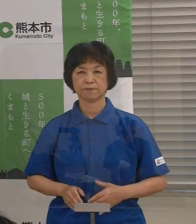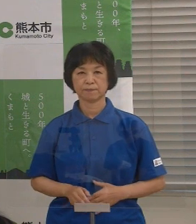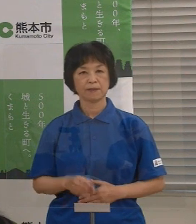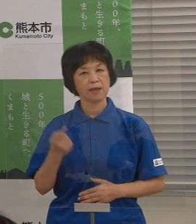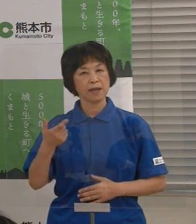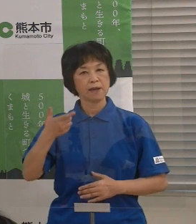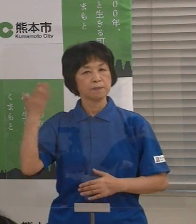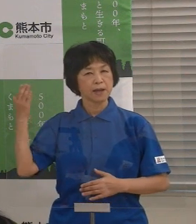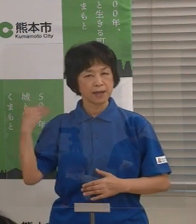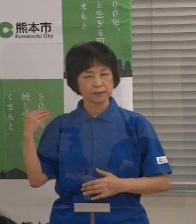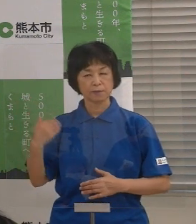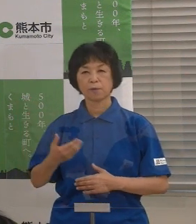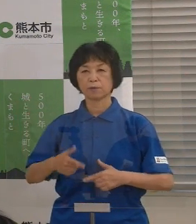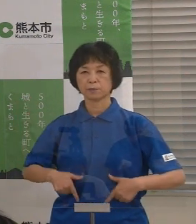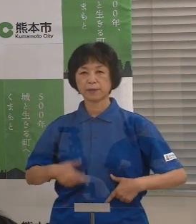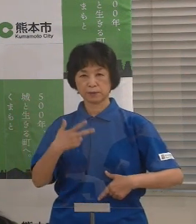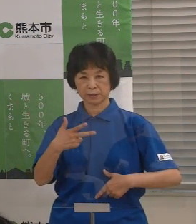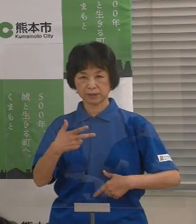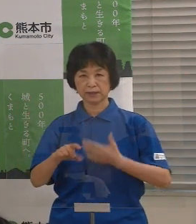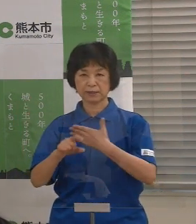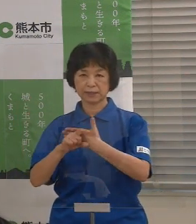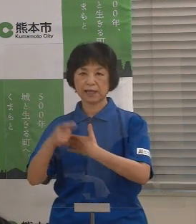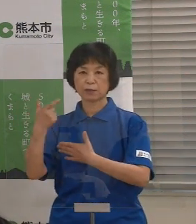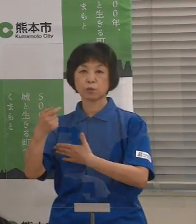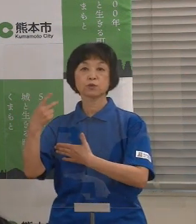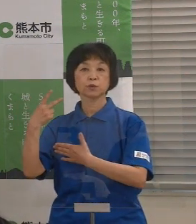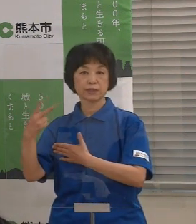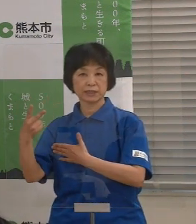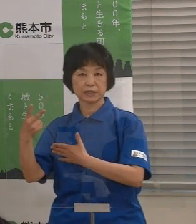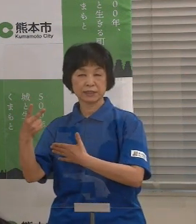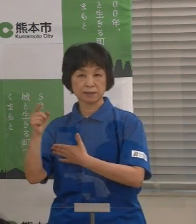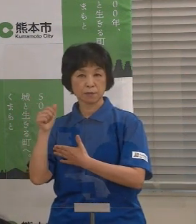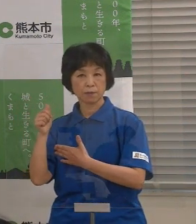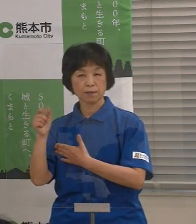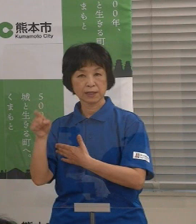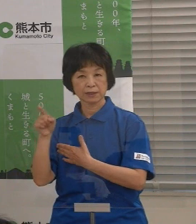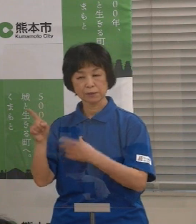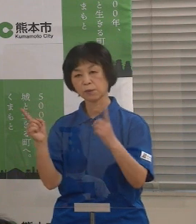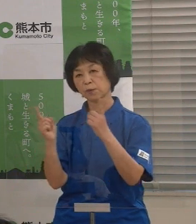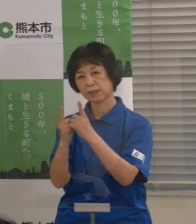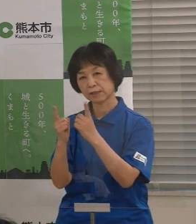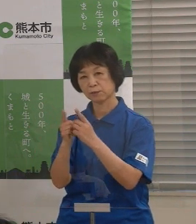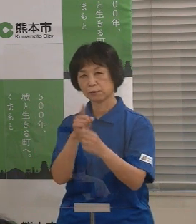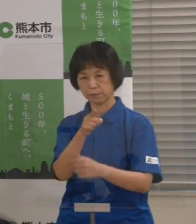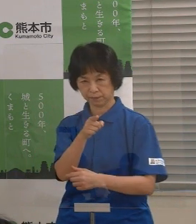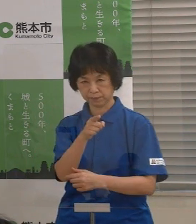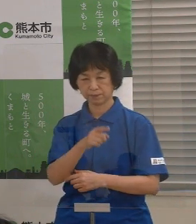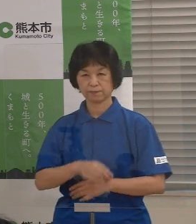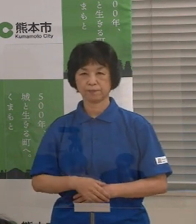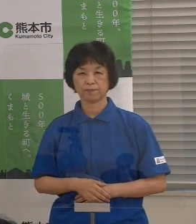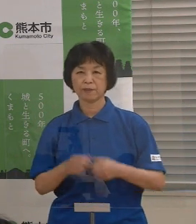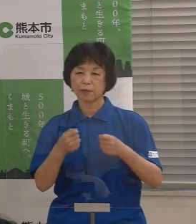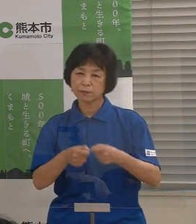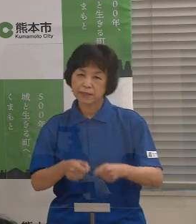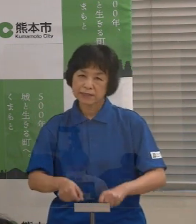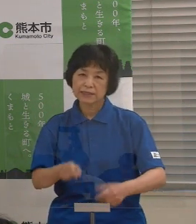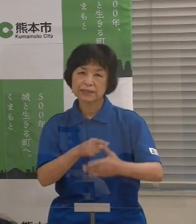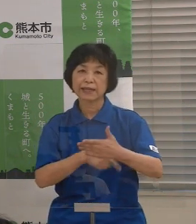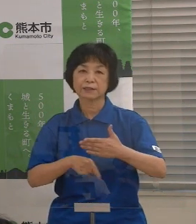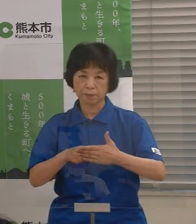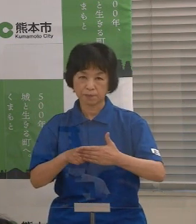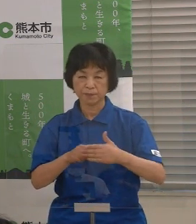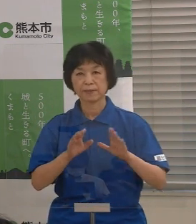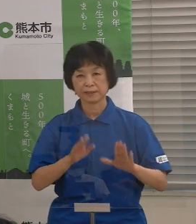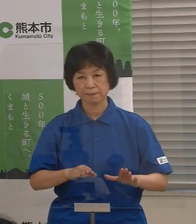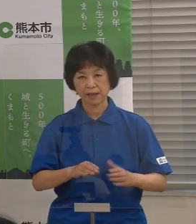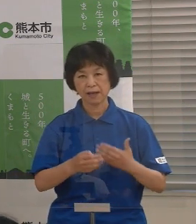62例目の方の濃厚接触者となります。 詳細については現在保健所にて調